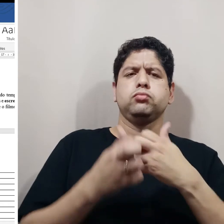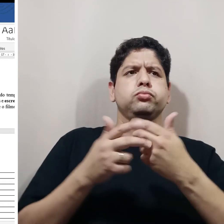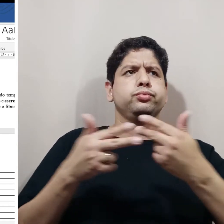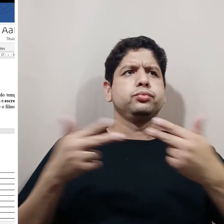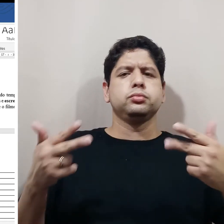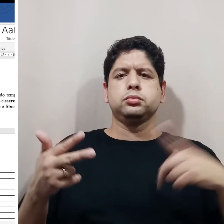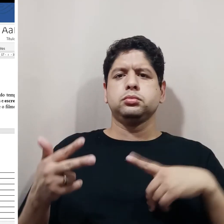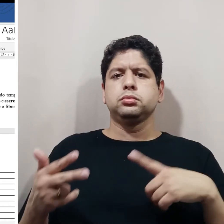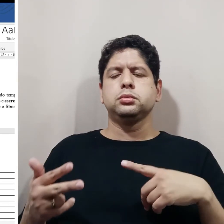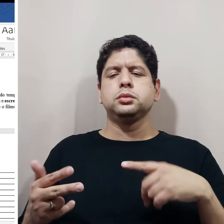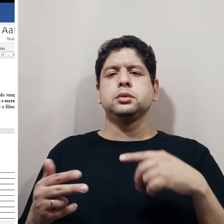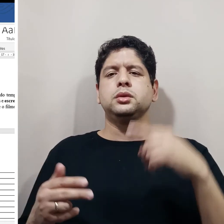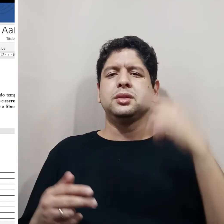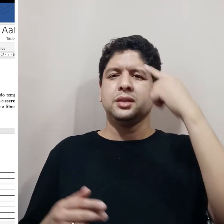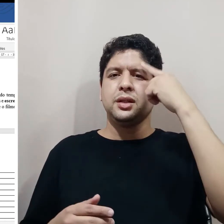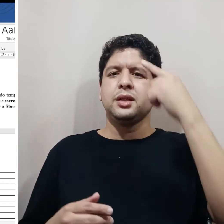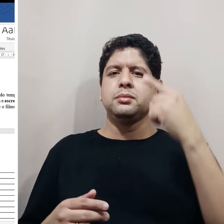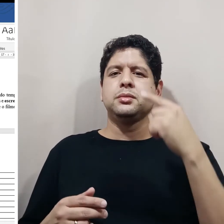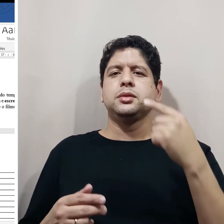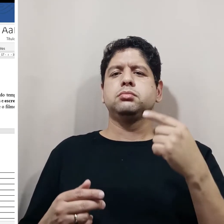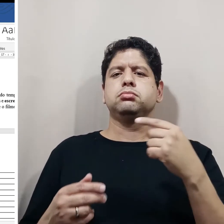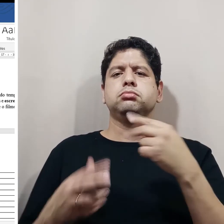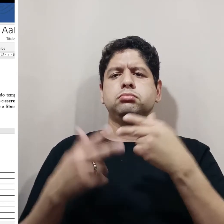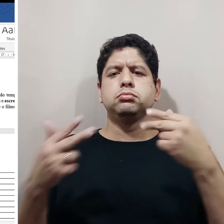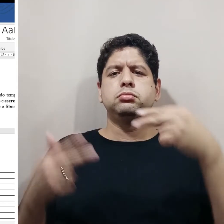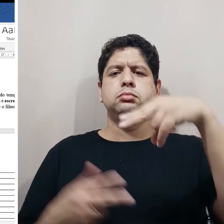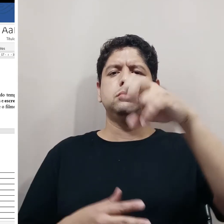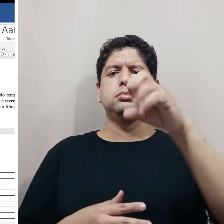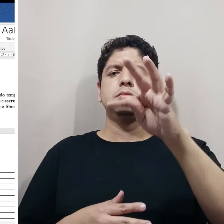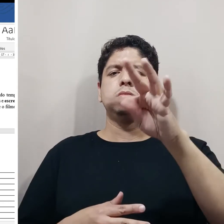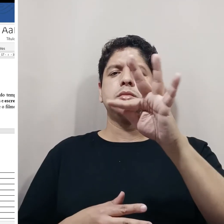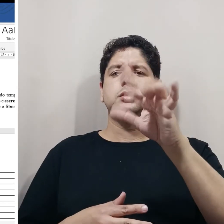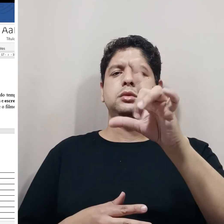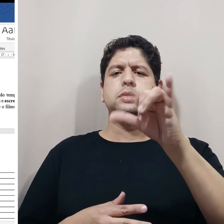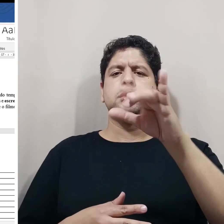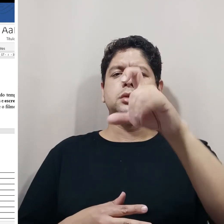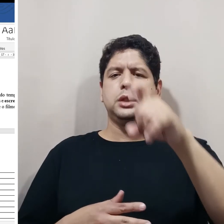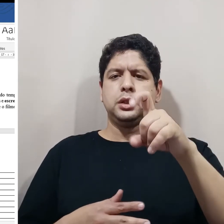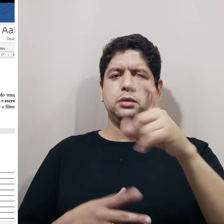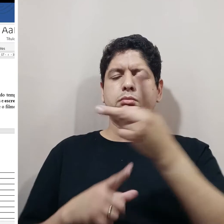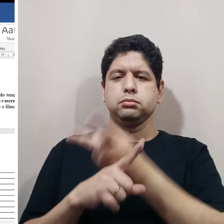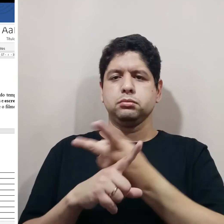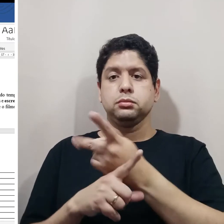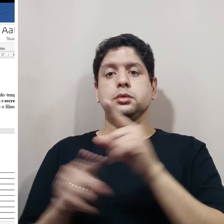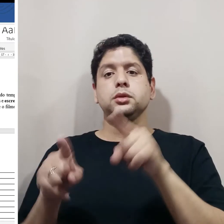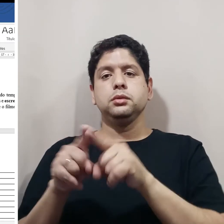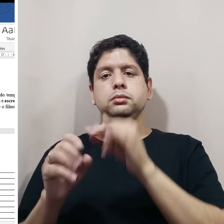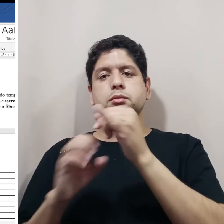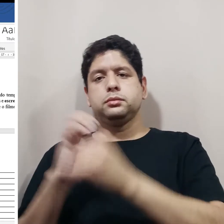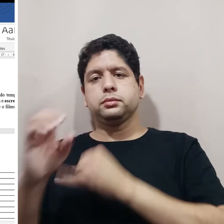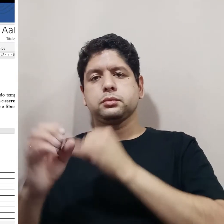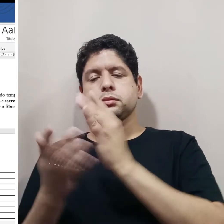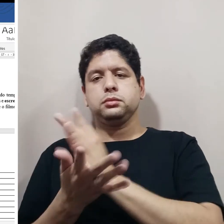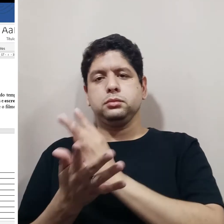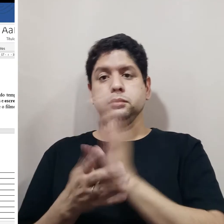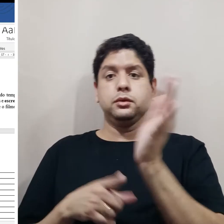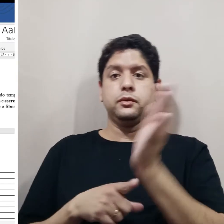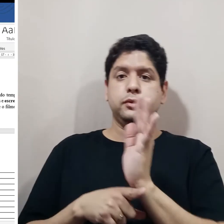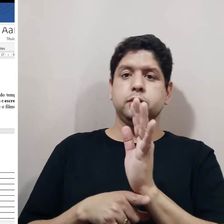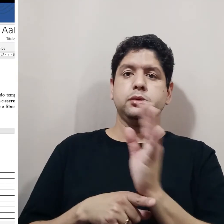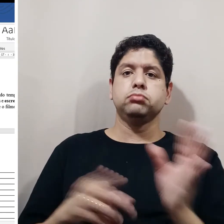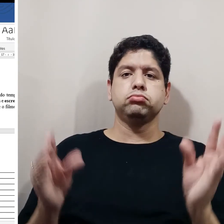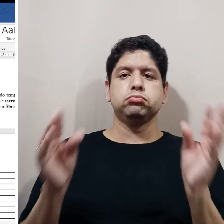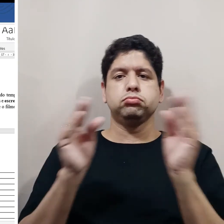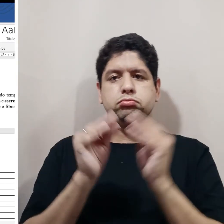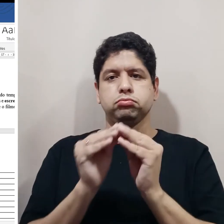pode procurar, de vez em quando na TV passa, né, alguma versão, mas provavelmente isso deve ter, né, na Netflix